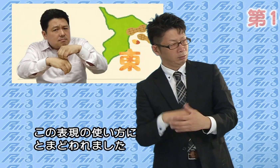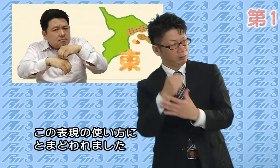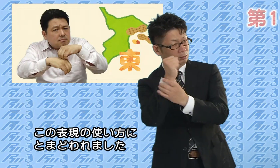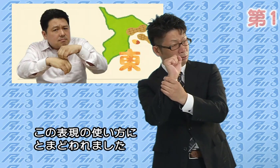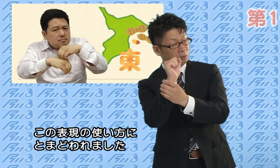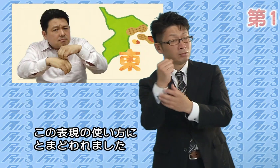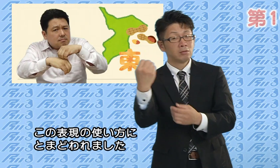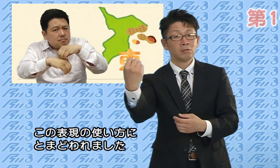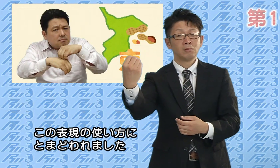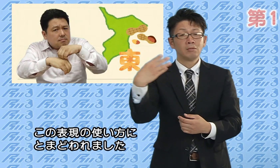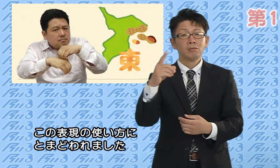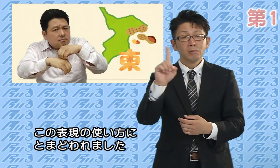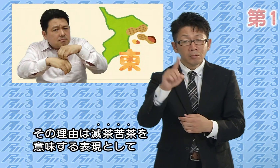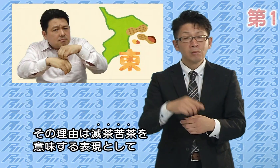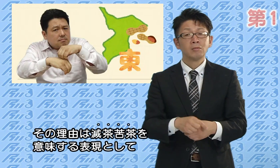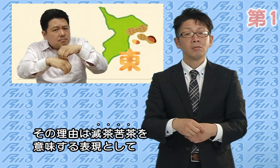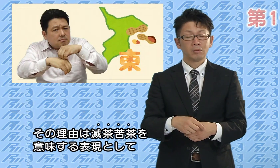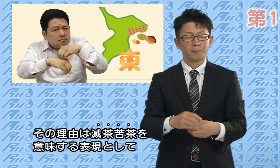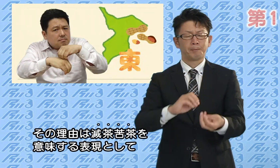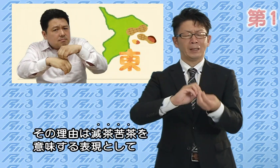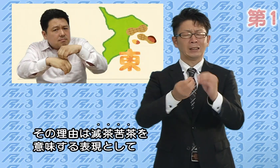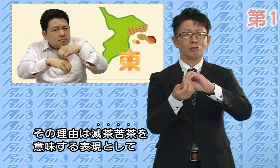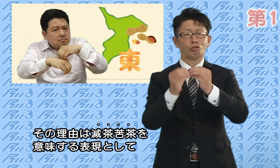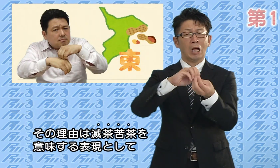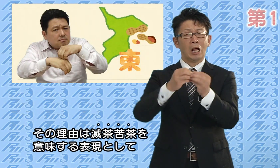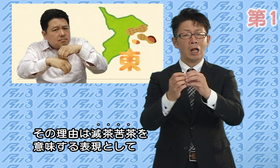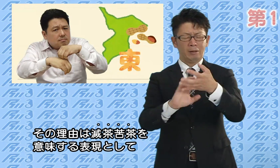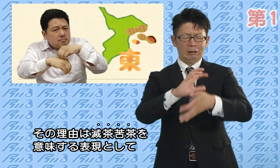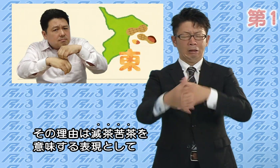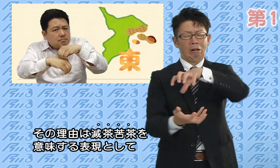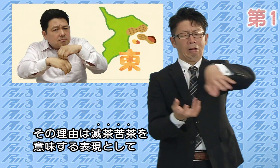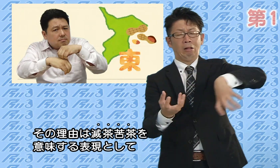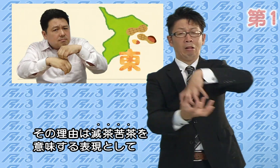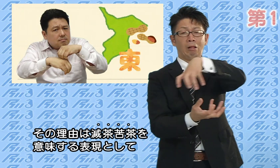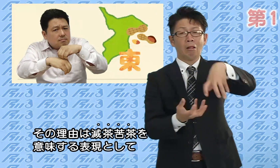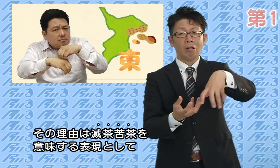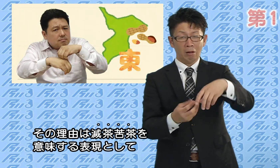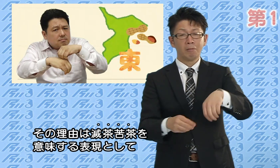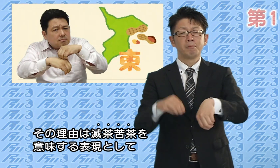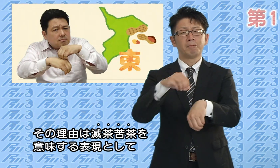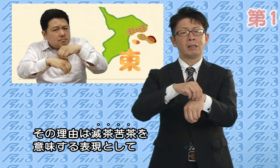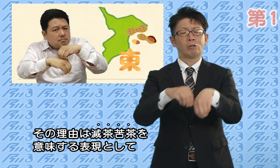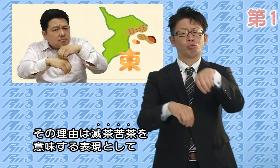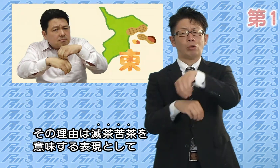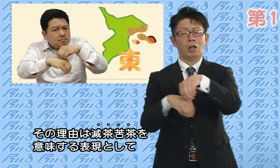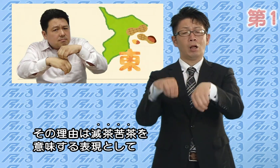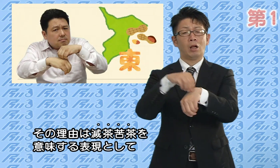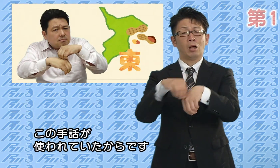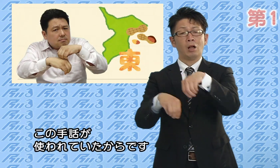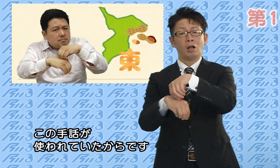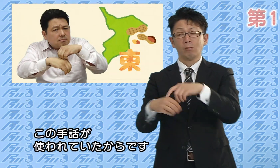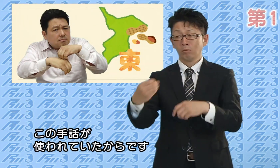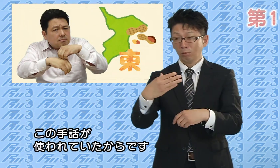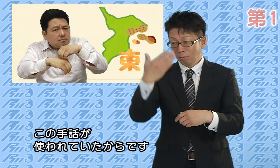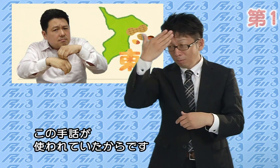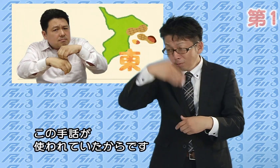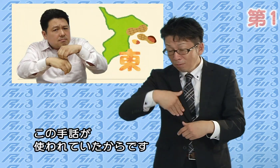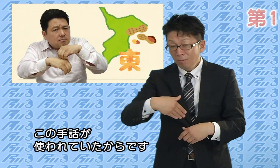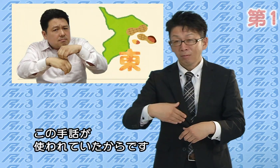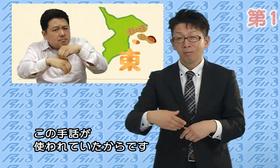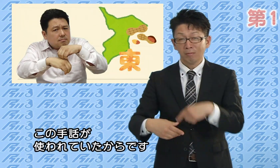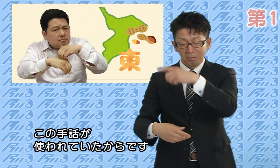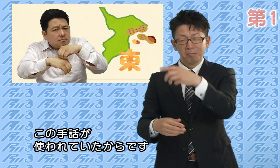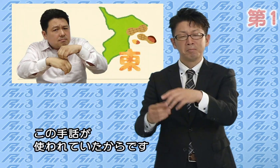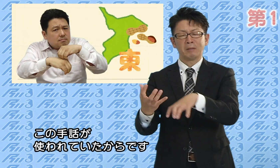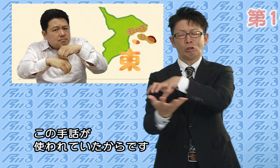方に戸惑われました。その理由は、めちゃくちゃを意味する表現としてこの手話が